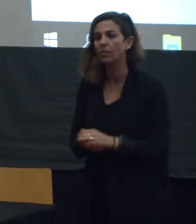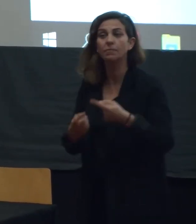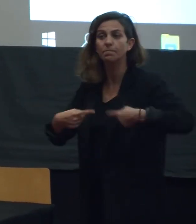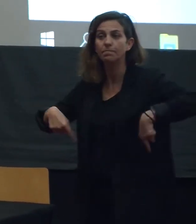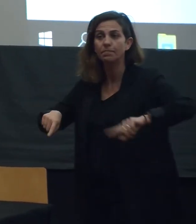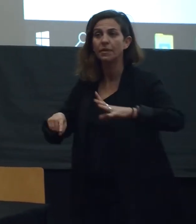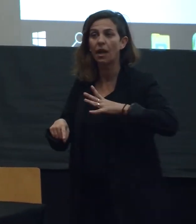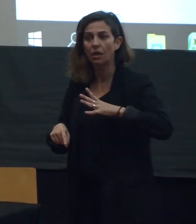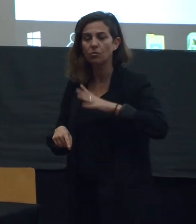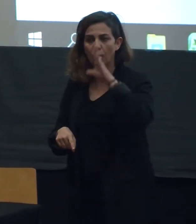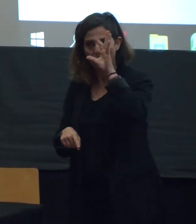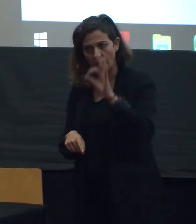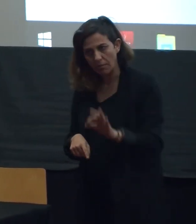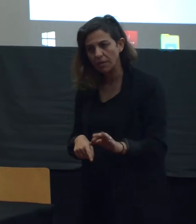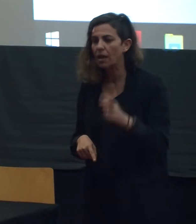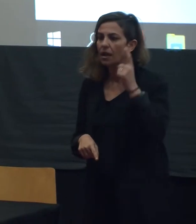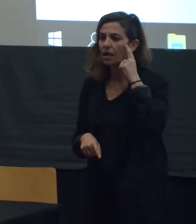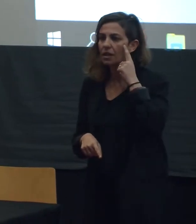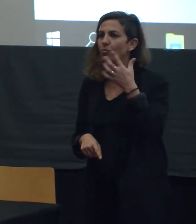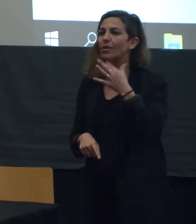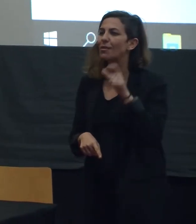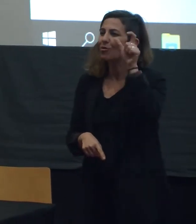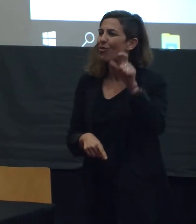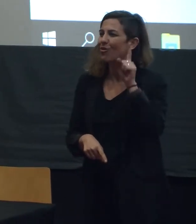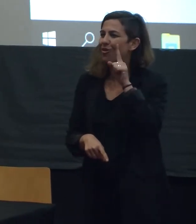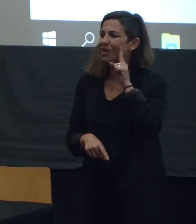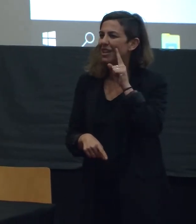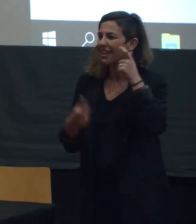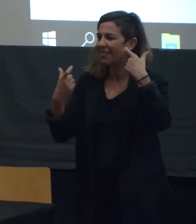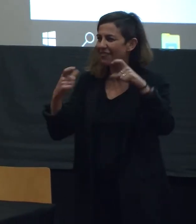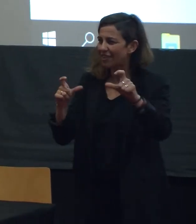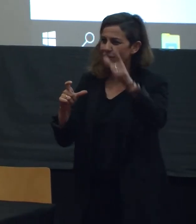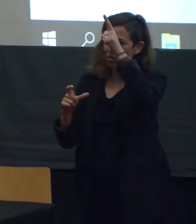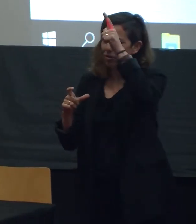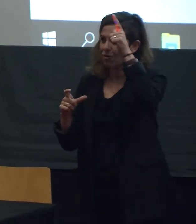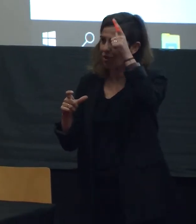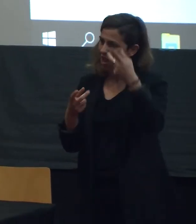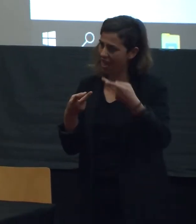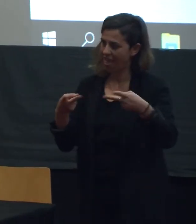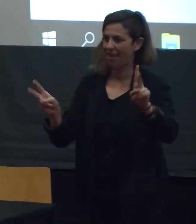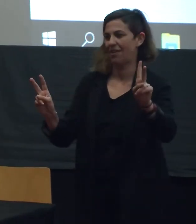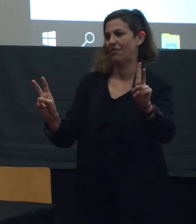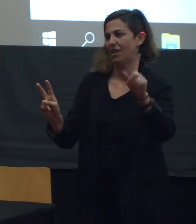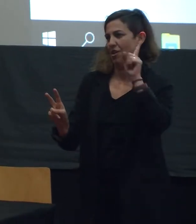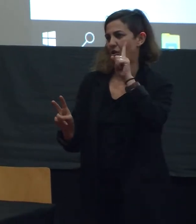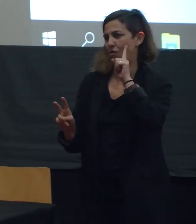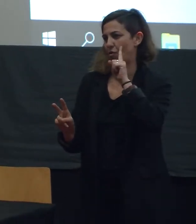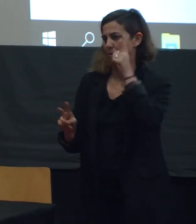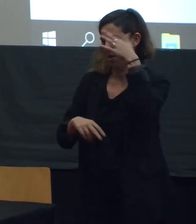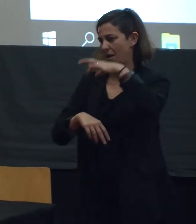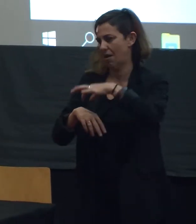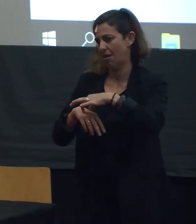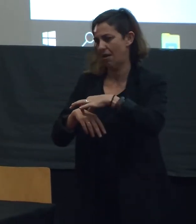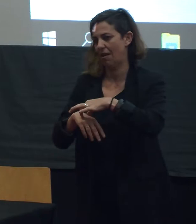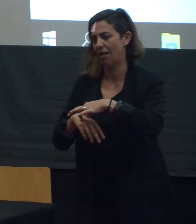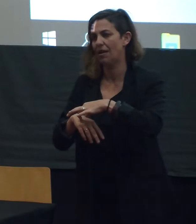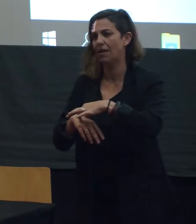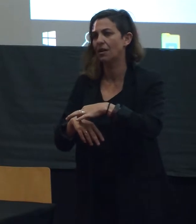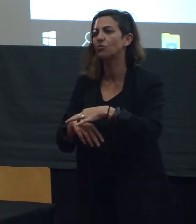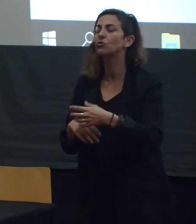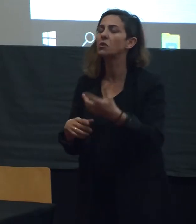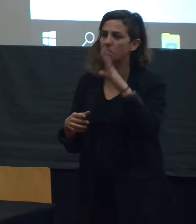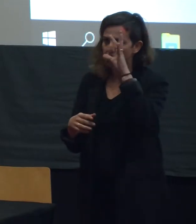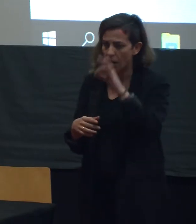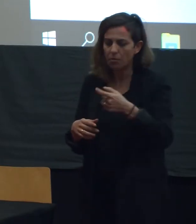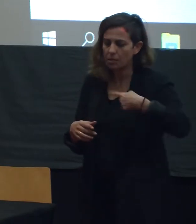τα συναισθήματα και κατανοούμε την πράξη της συμπαθούς νοσηλεύτριας. Ίσως κάποιοι από εμάς, όπως και εγώ, να έχουμε προσπαθήσει να